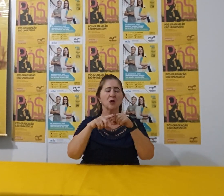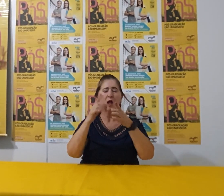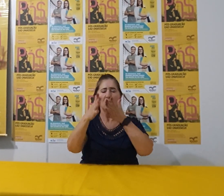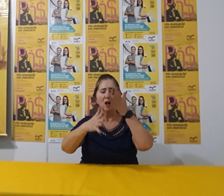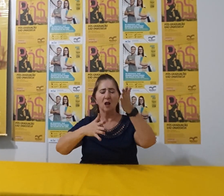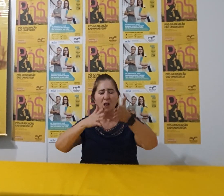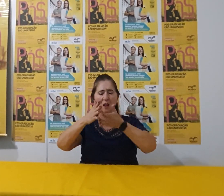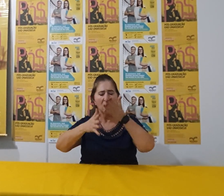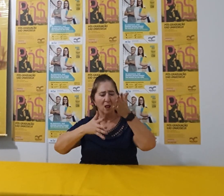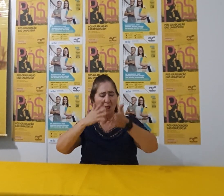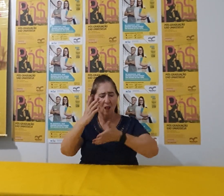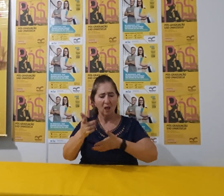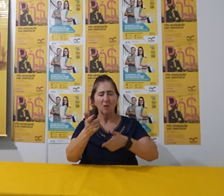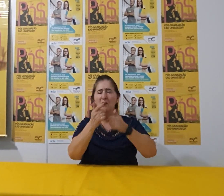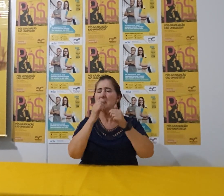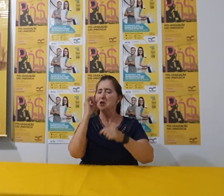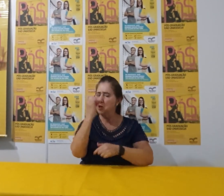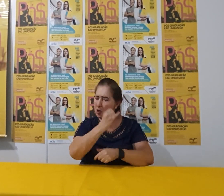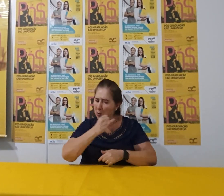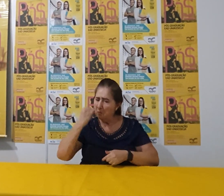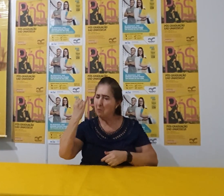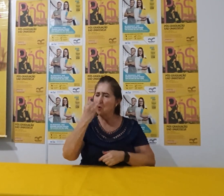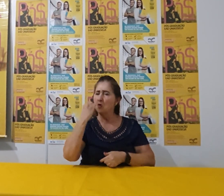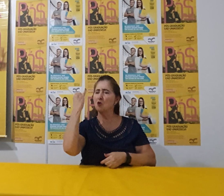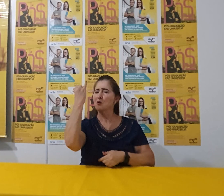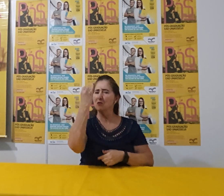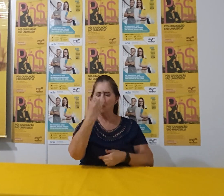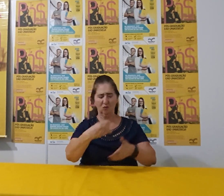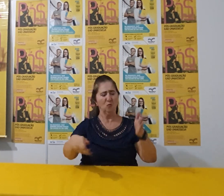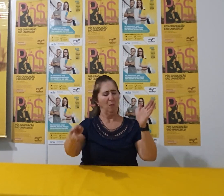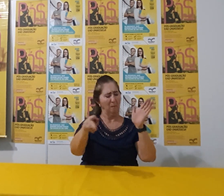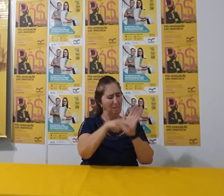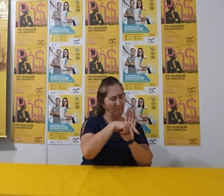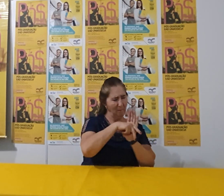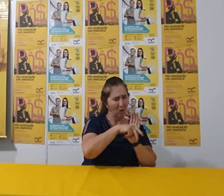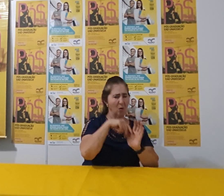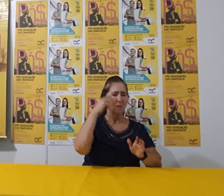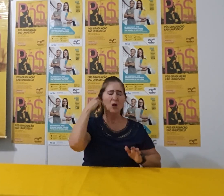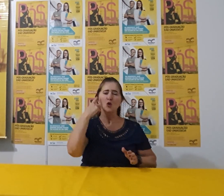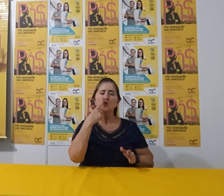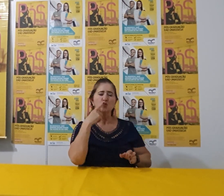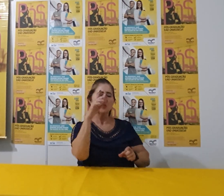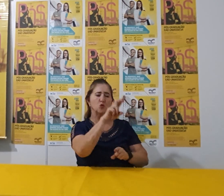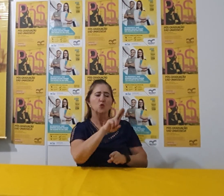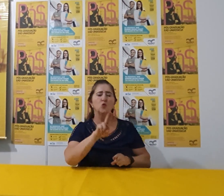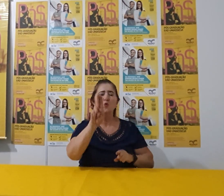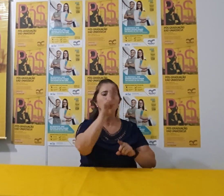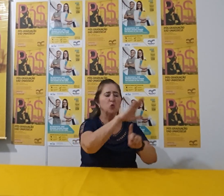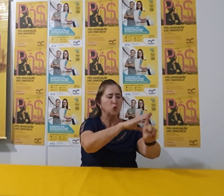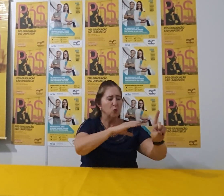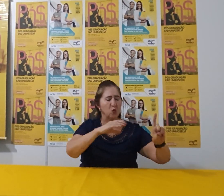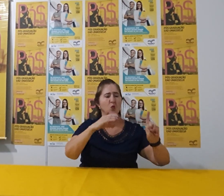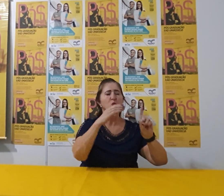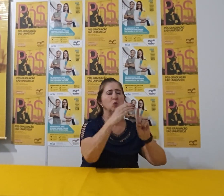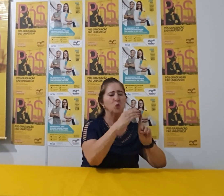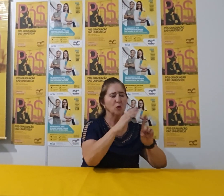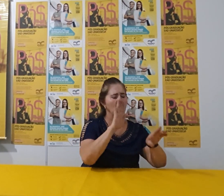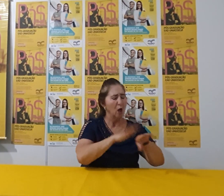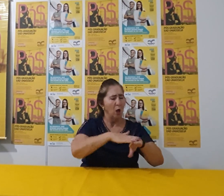linguagem brasileira de sinais, como língua a ser usada pelo surdo e também como uma das línguas